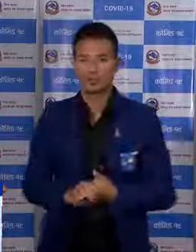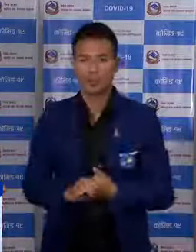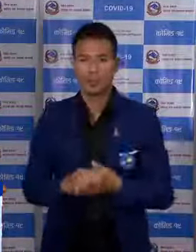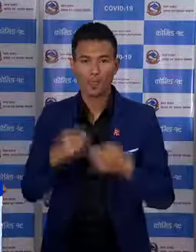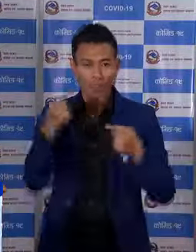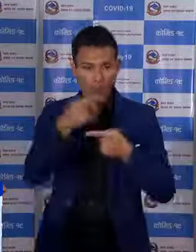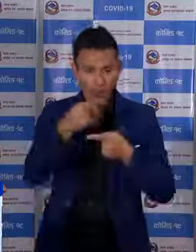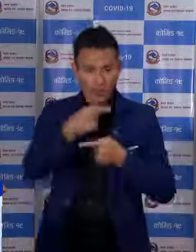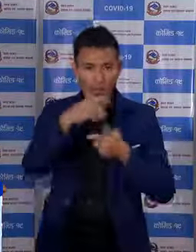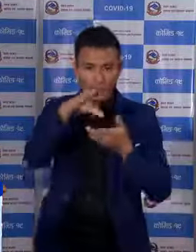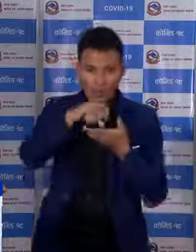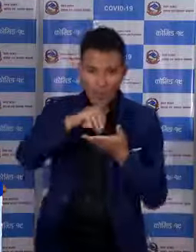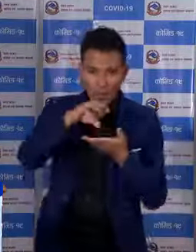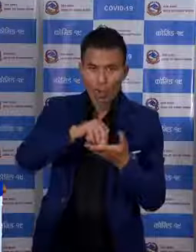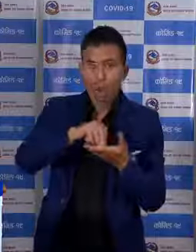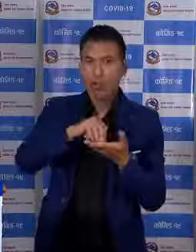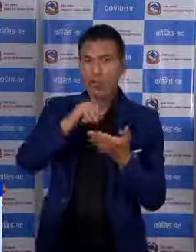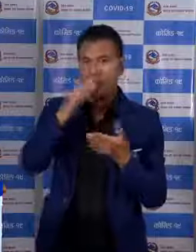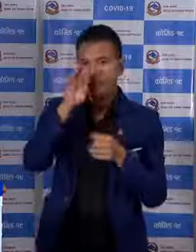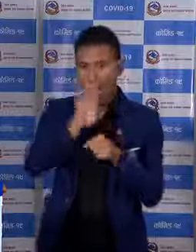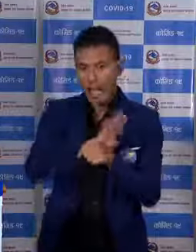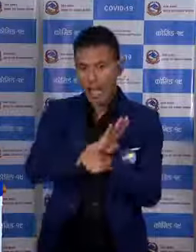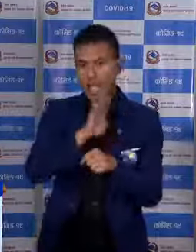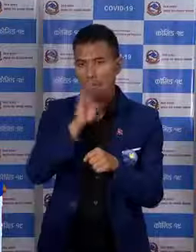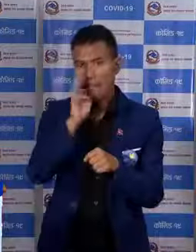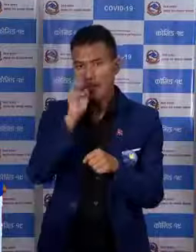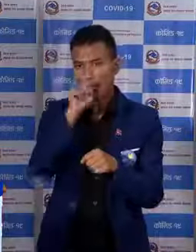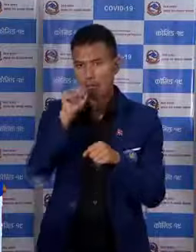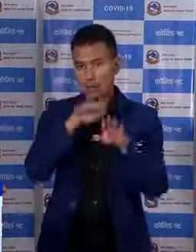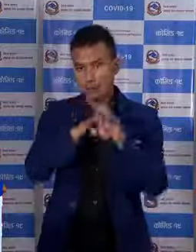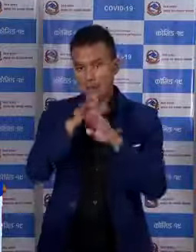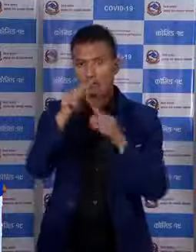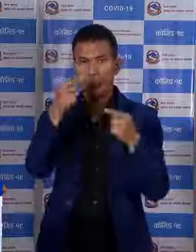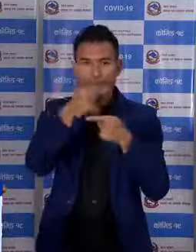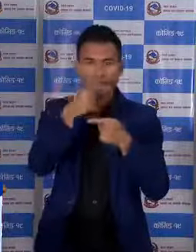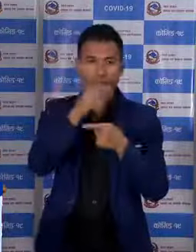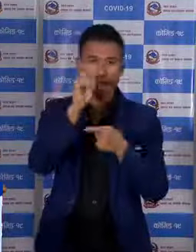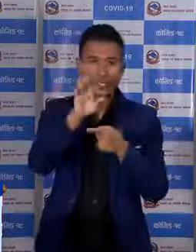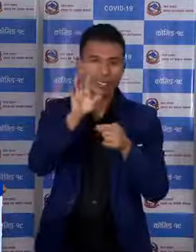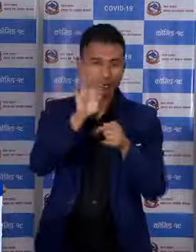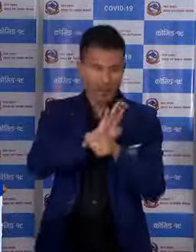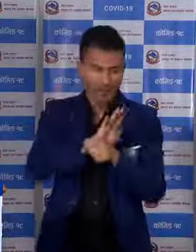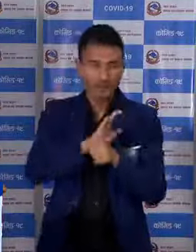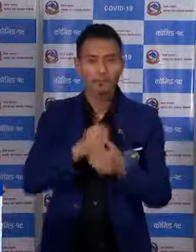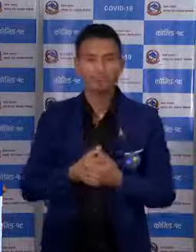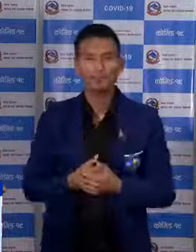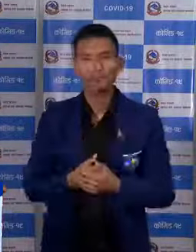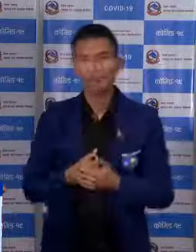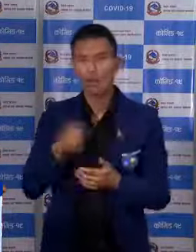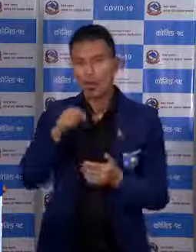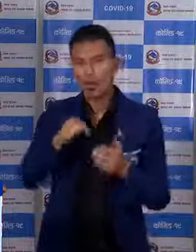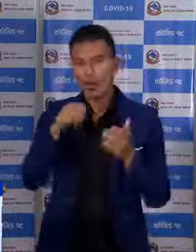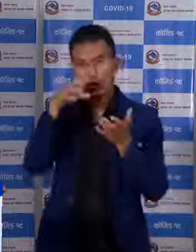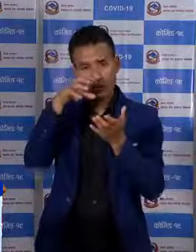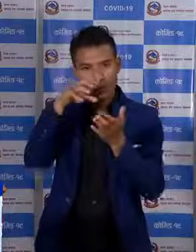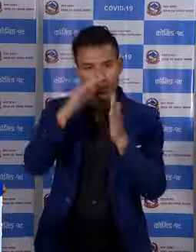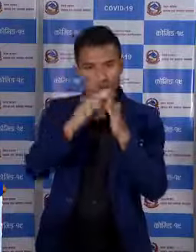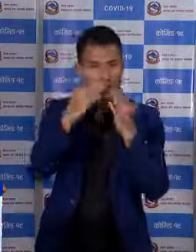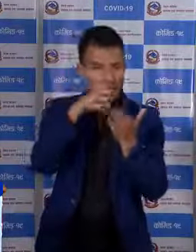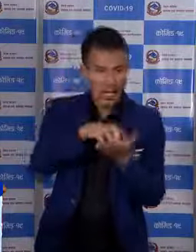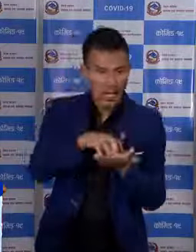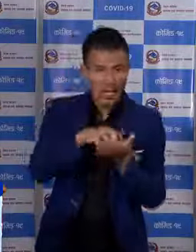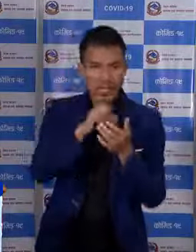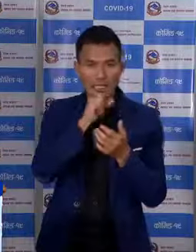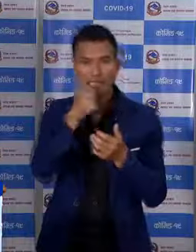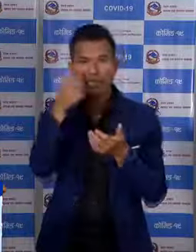को लागी मोबाईल नम्मर नम्मर हरू अरुषय को उन्छो